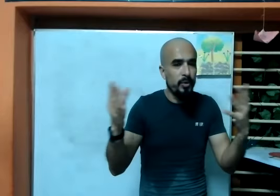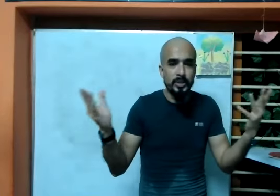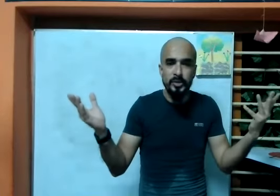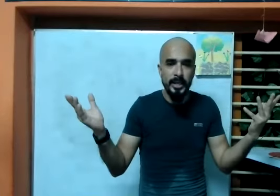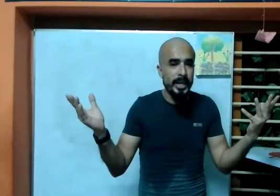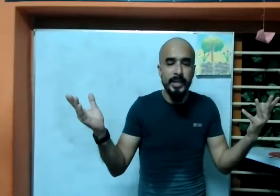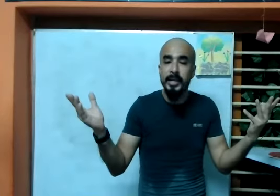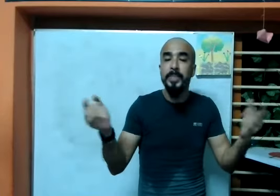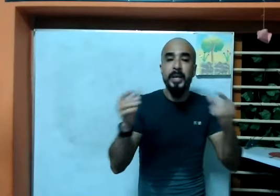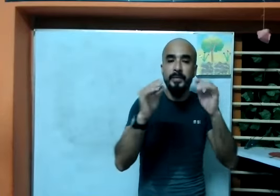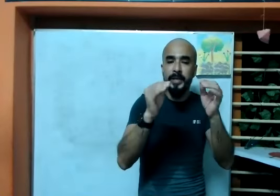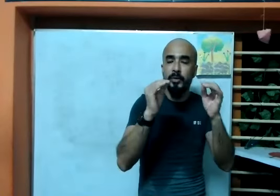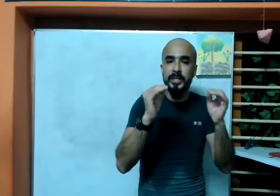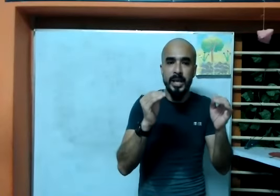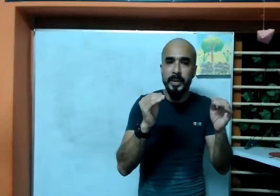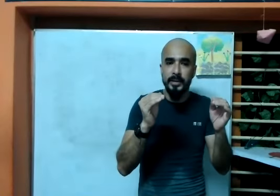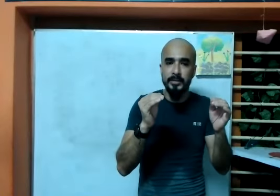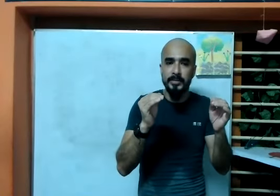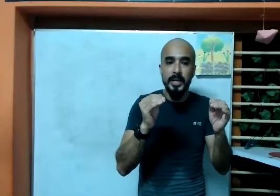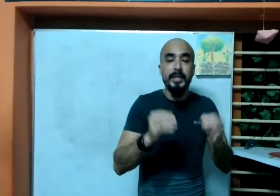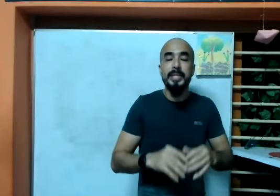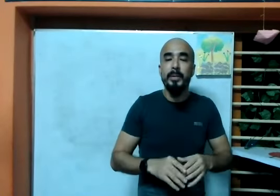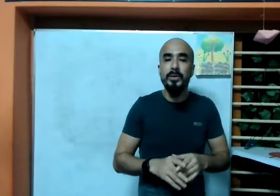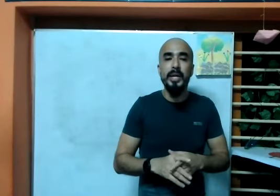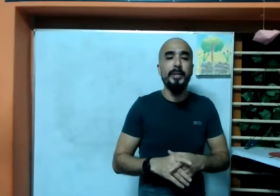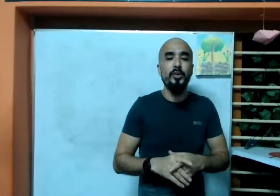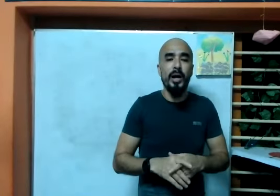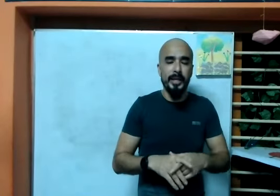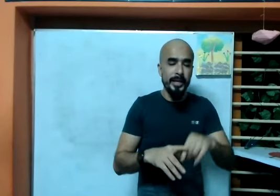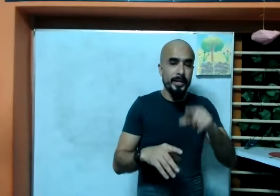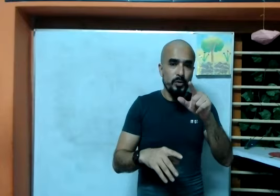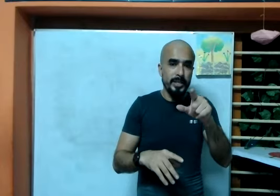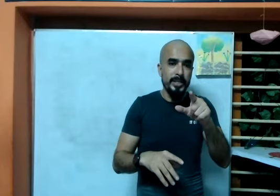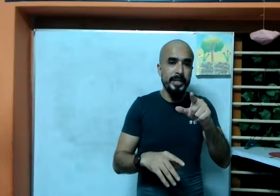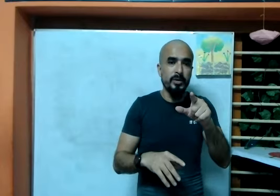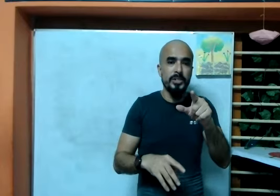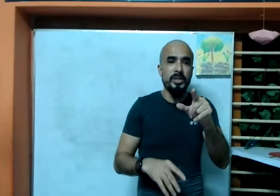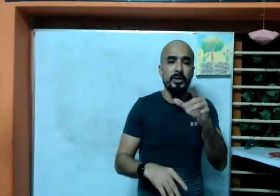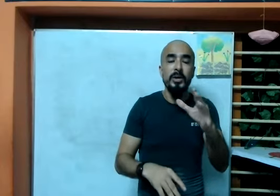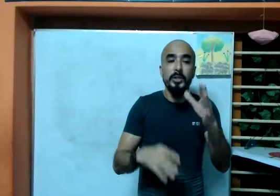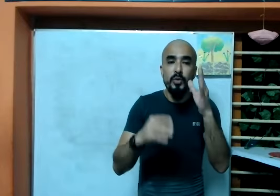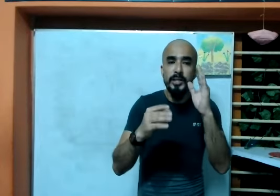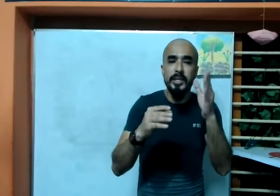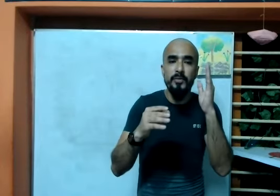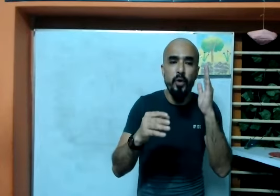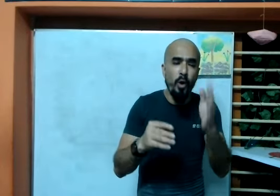was raining, if he was coming. যেমন একটু আগে তোয়াসিম কি করেছিল তোয়াসিম